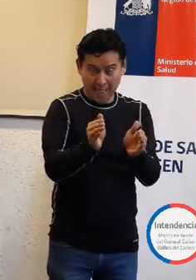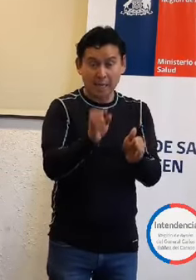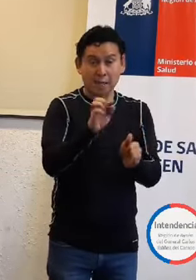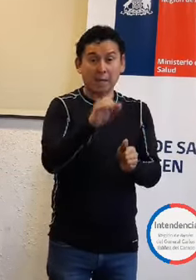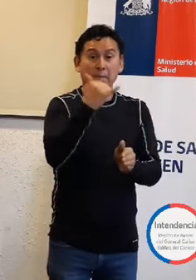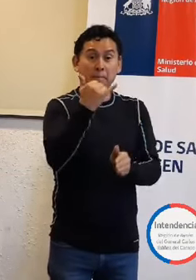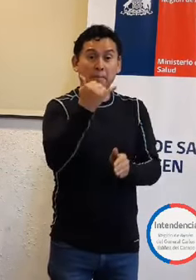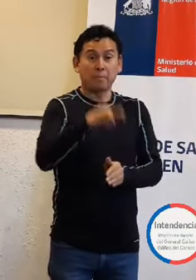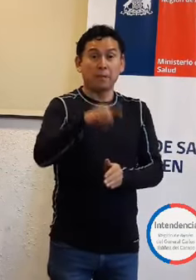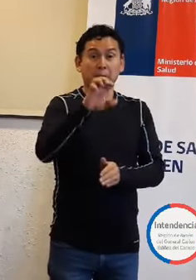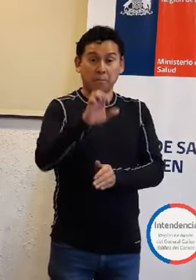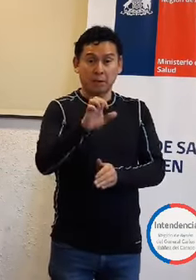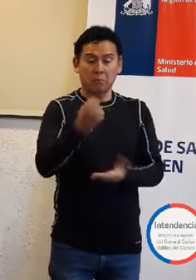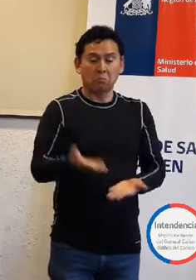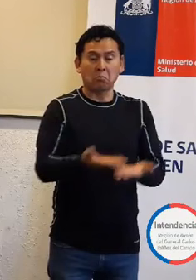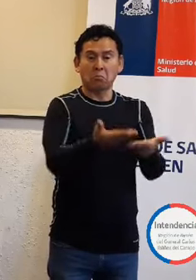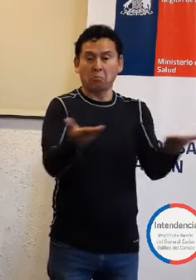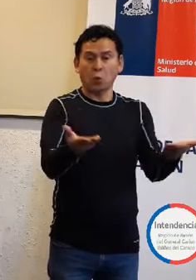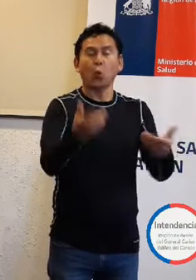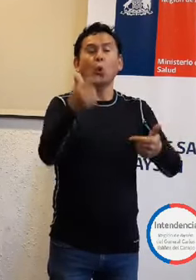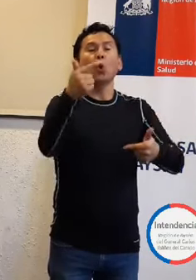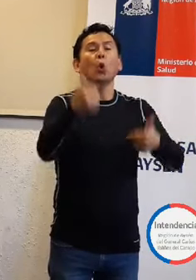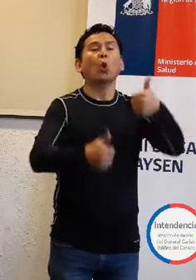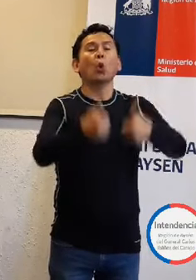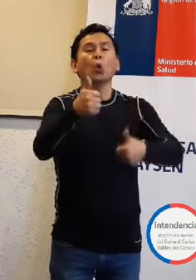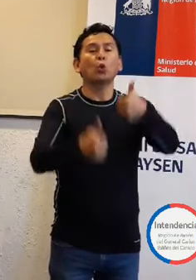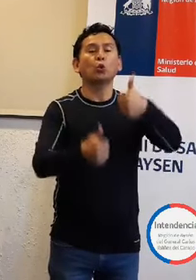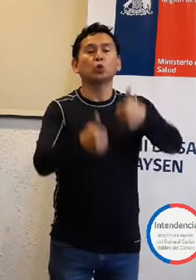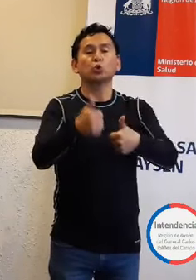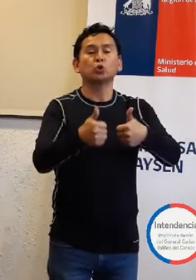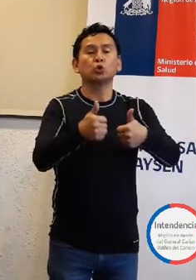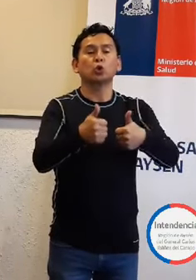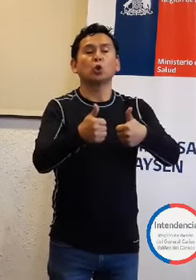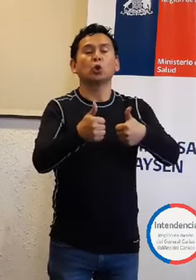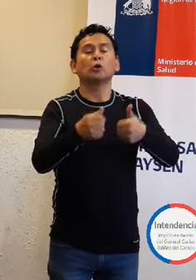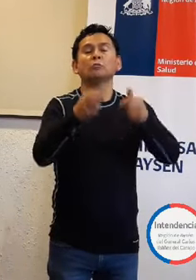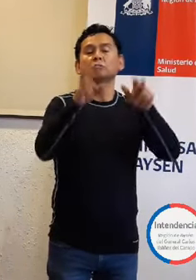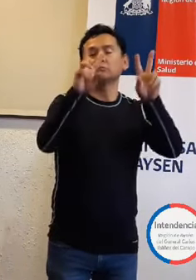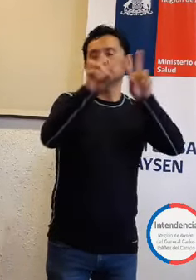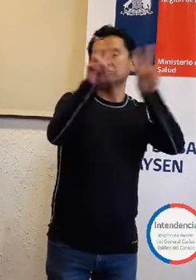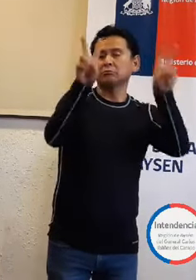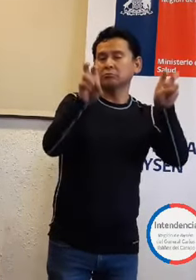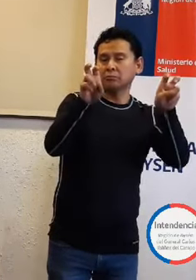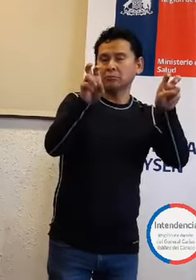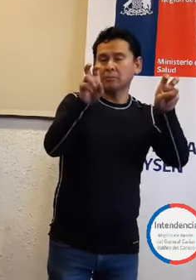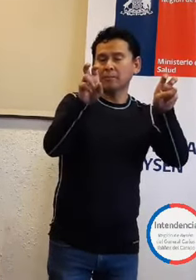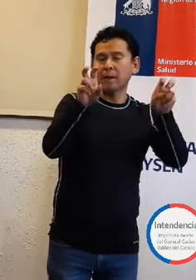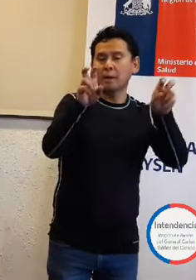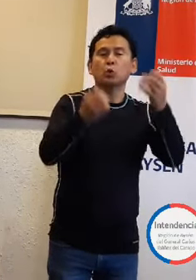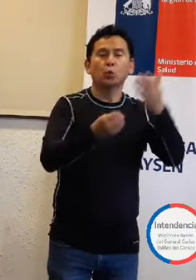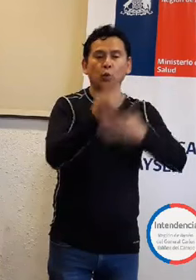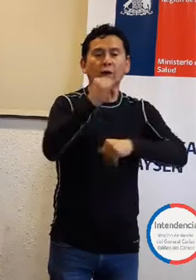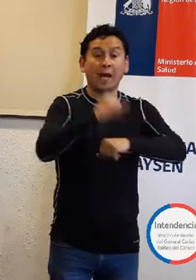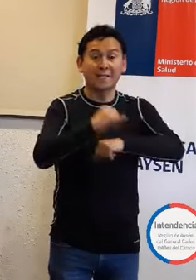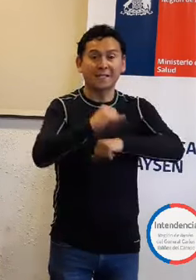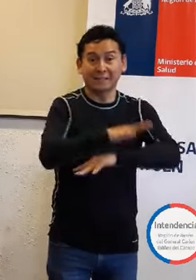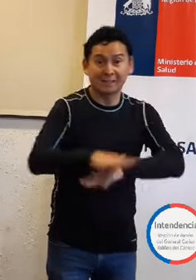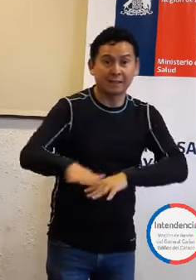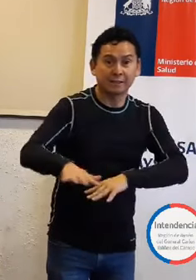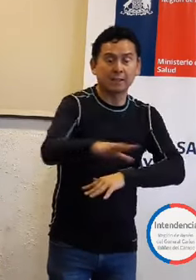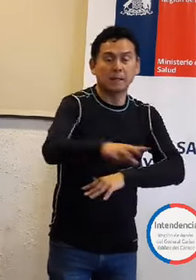poniendo a disposición de un concurso del reactiva T2 que lo hemos denominado Renace Aysen para nuestra región